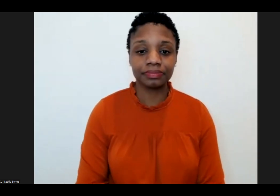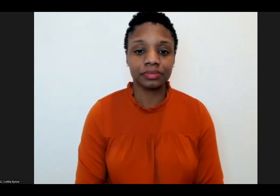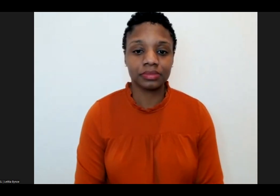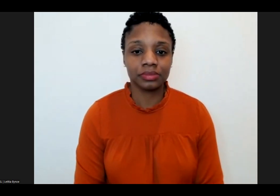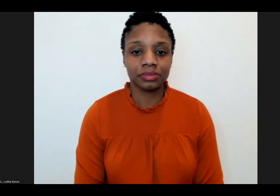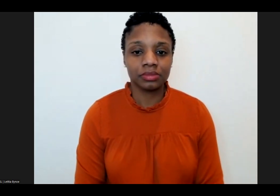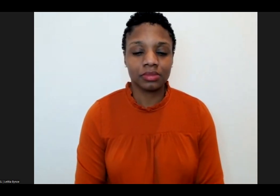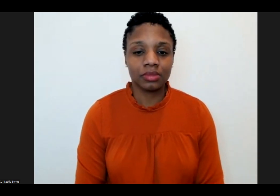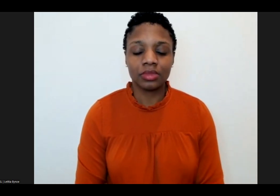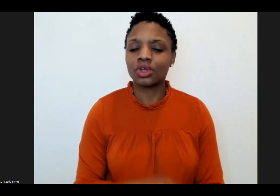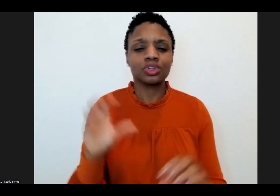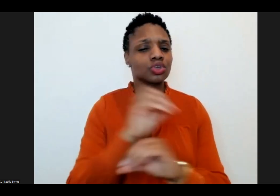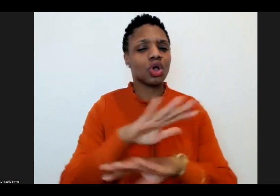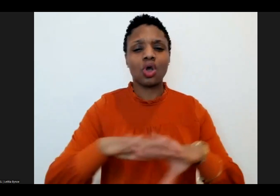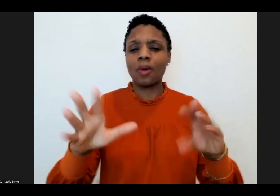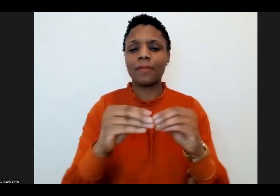en la comunidad